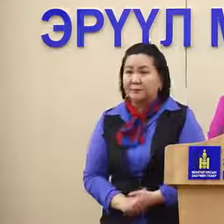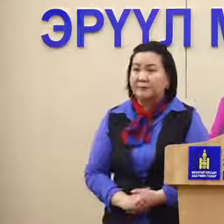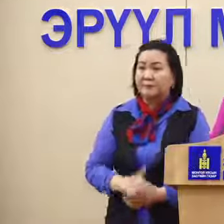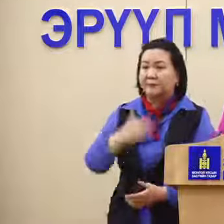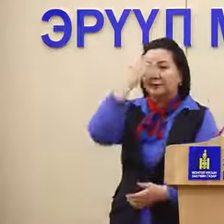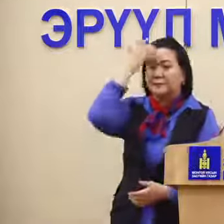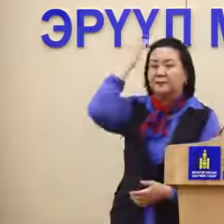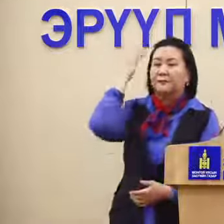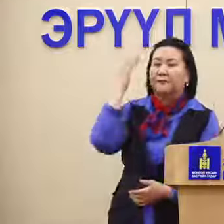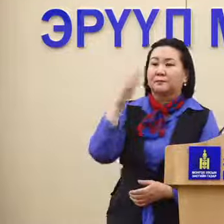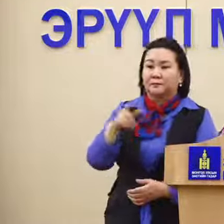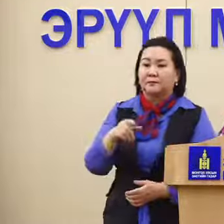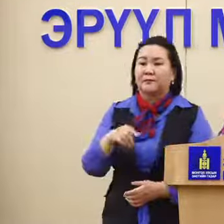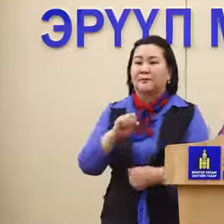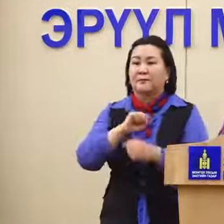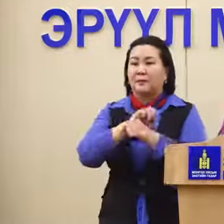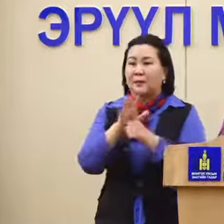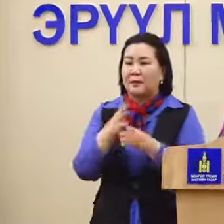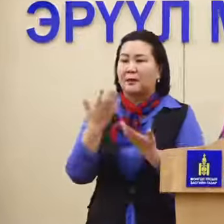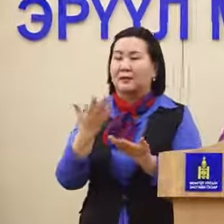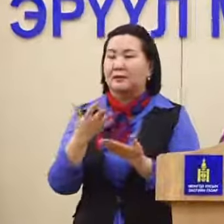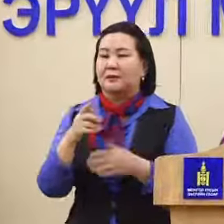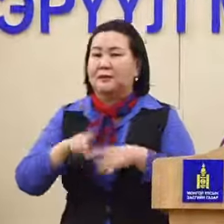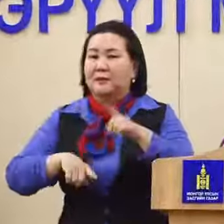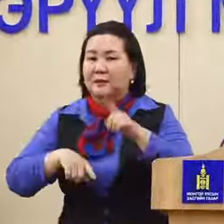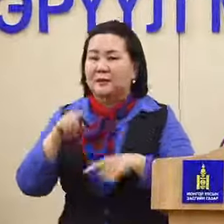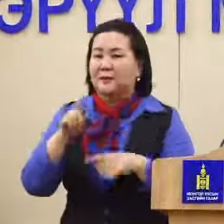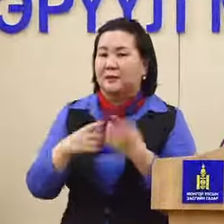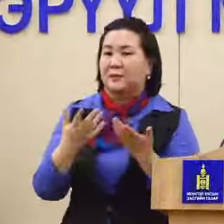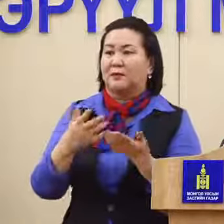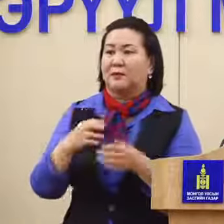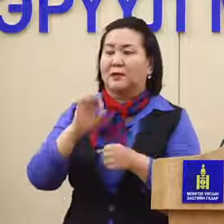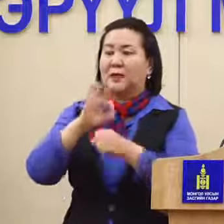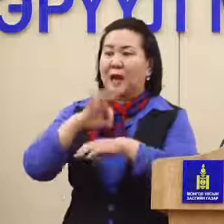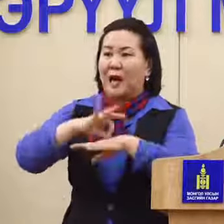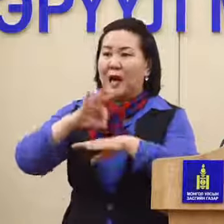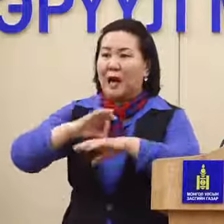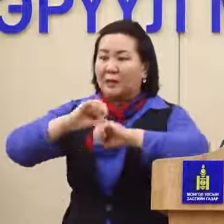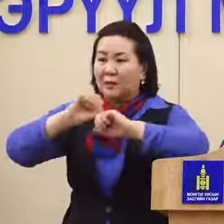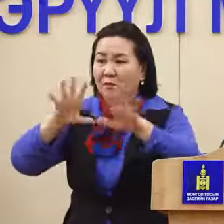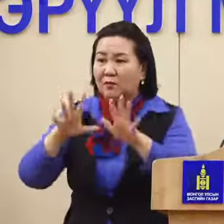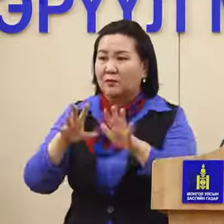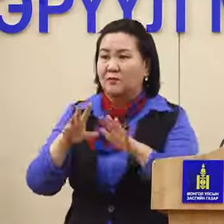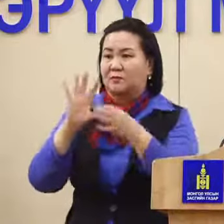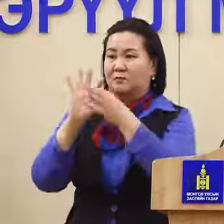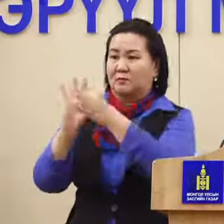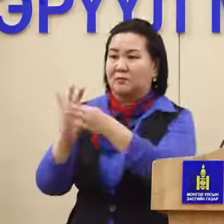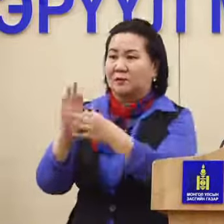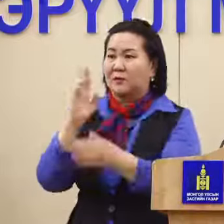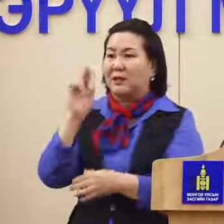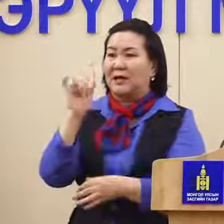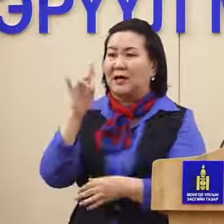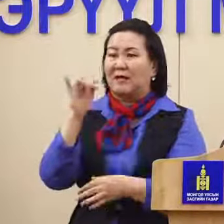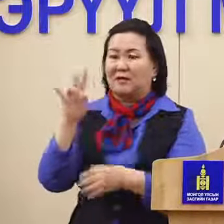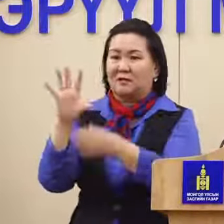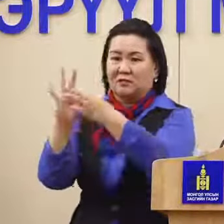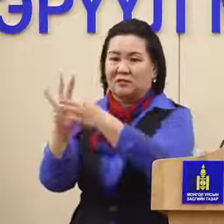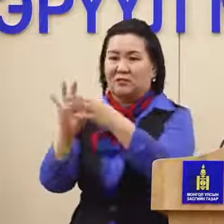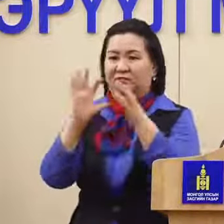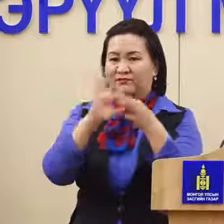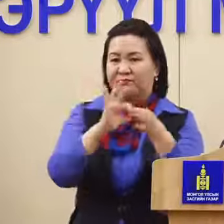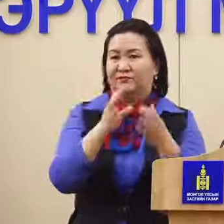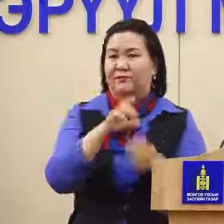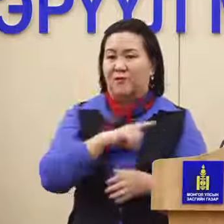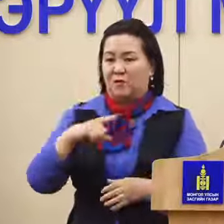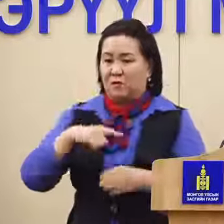За энэ хөл 20 карантиныг уу одоо ямар үе тавьдаг вэ гэхээр халдвар төвчний одоо үед бол тавьдаг. Тэгэхээр халдвар төвчин болгон одоо өөрийн